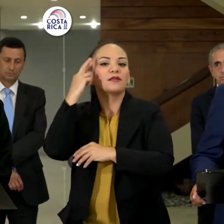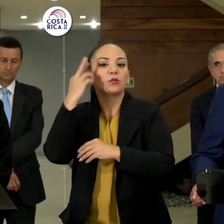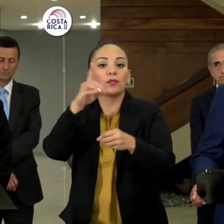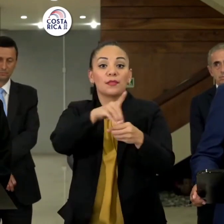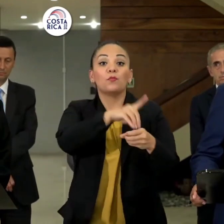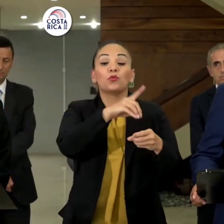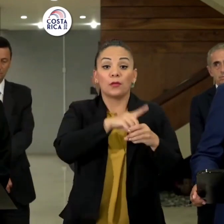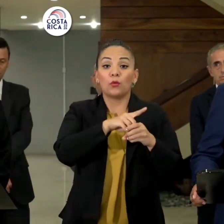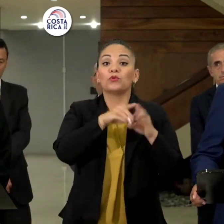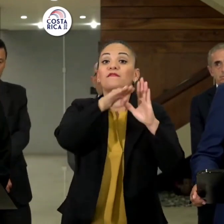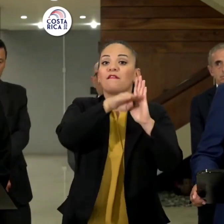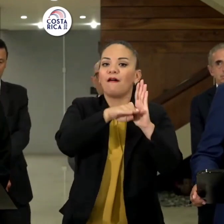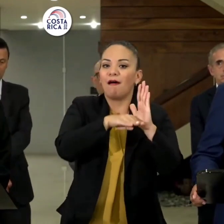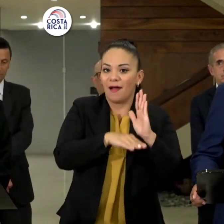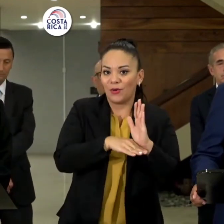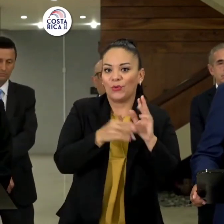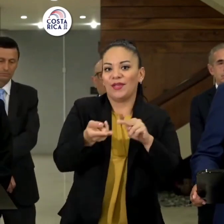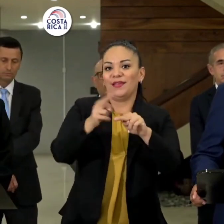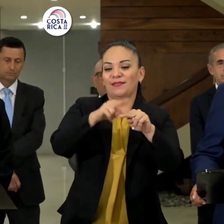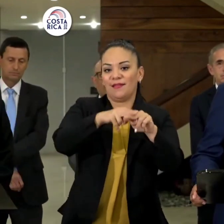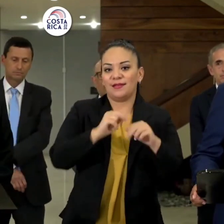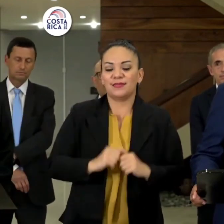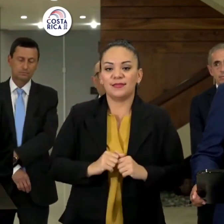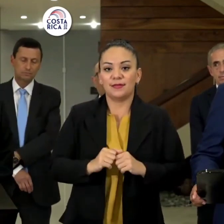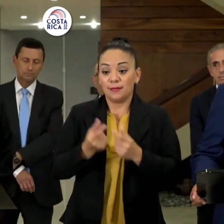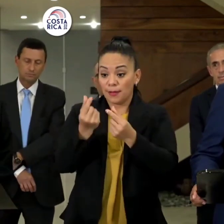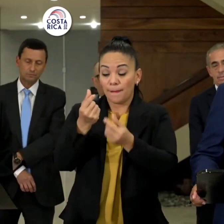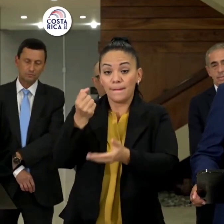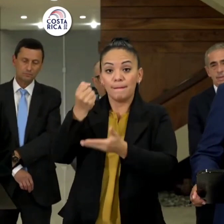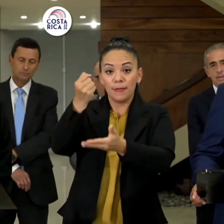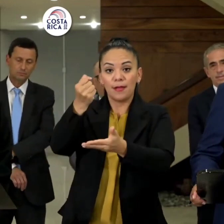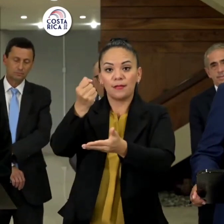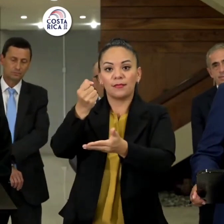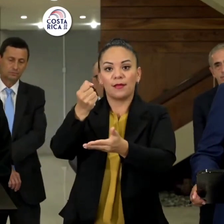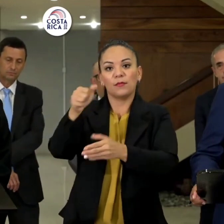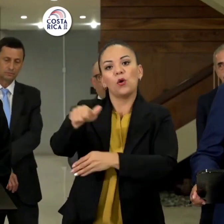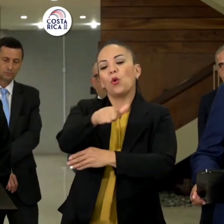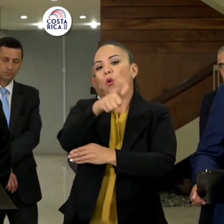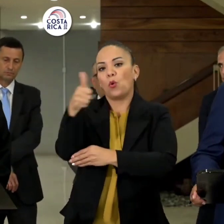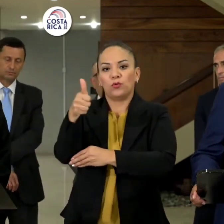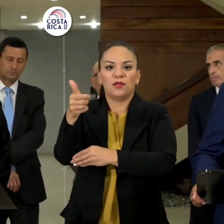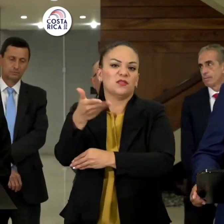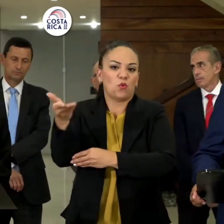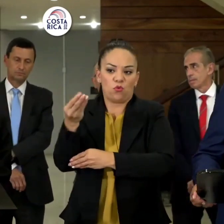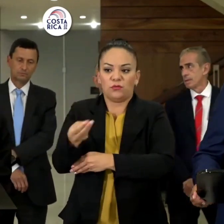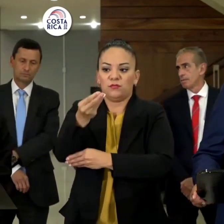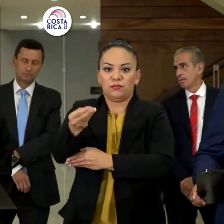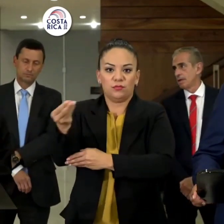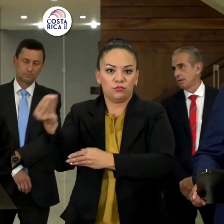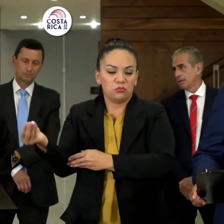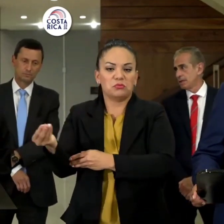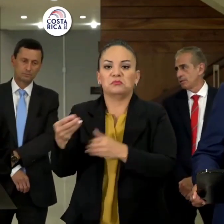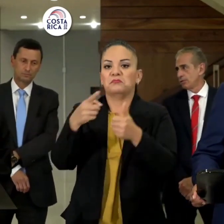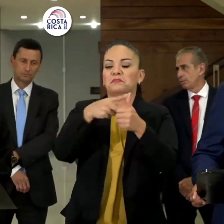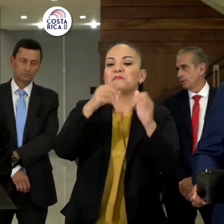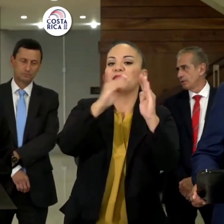esos intereses. Entonces, esos recursos están asignados a otras funciones: